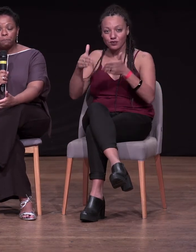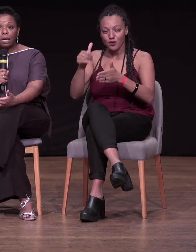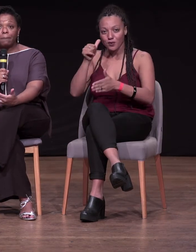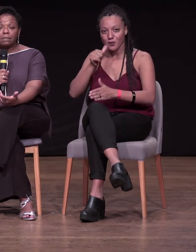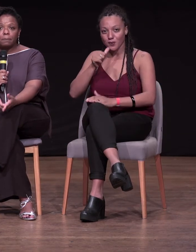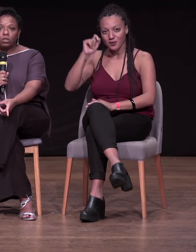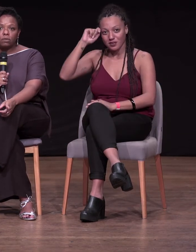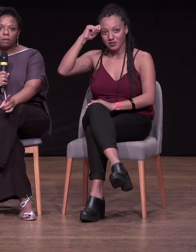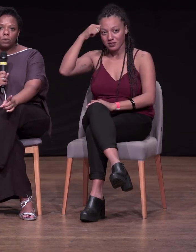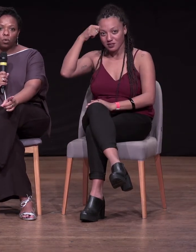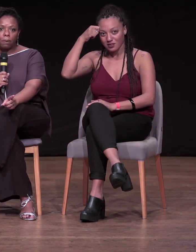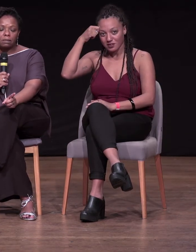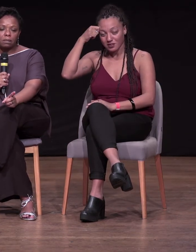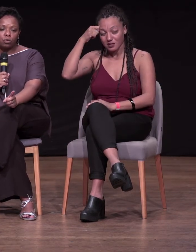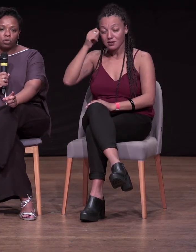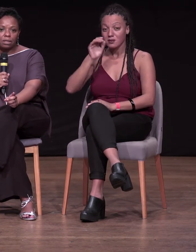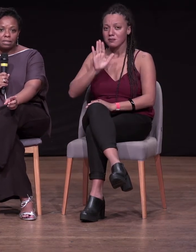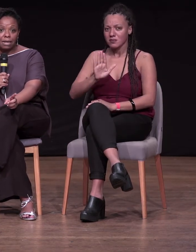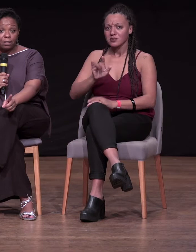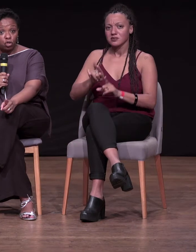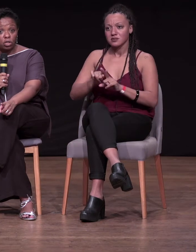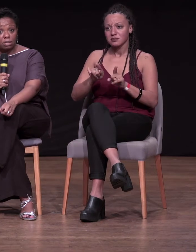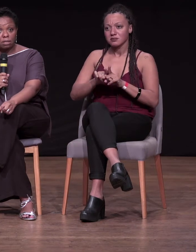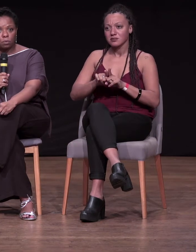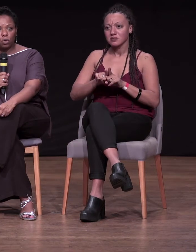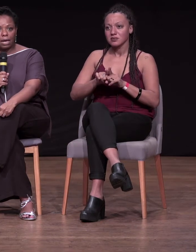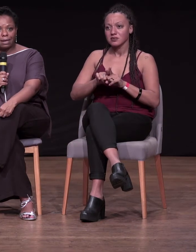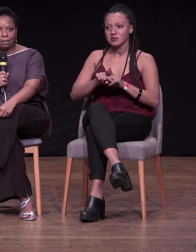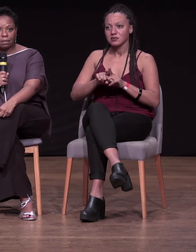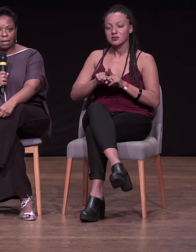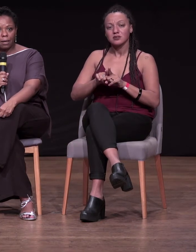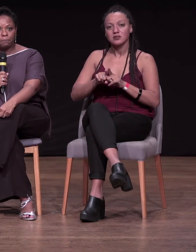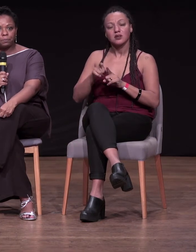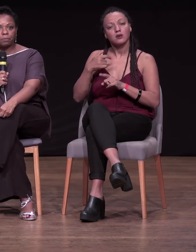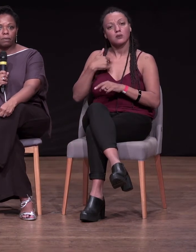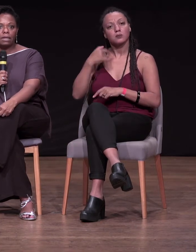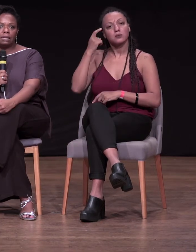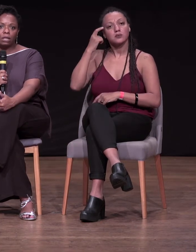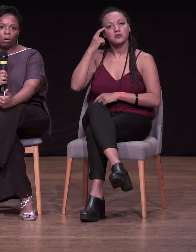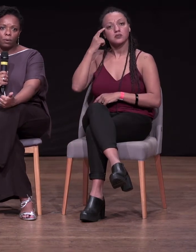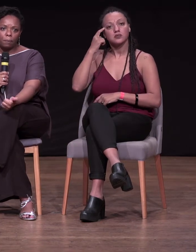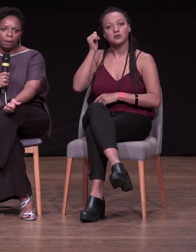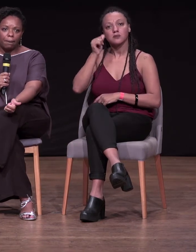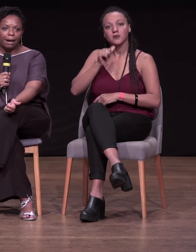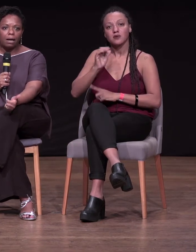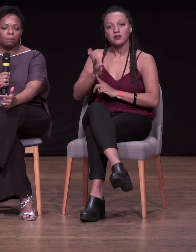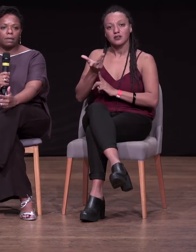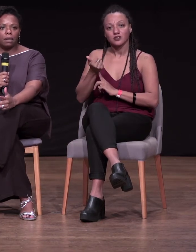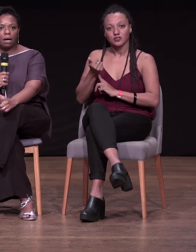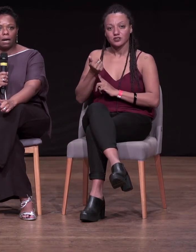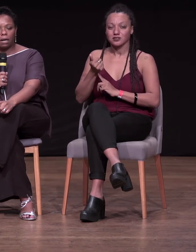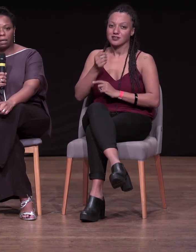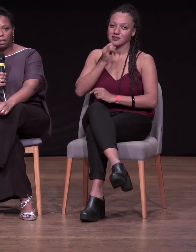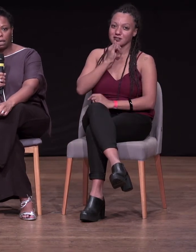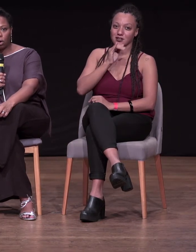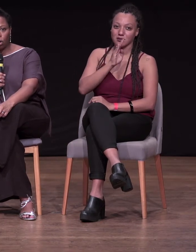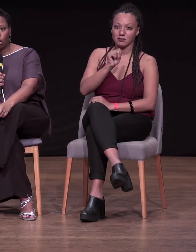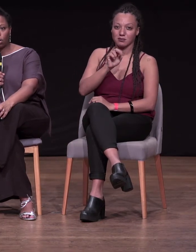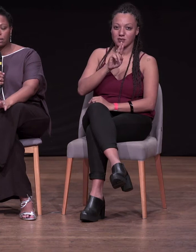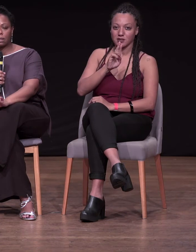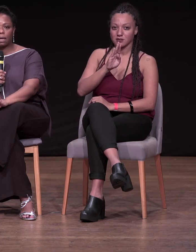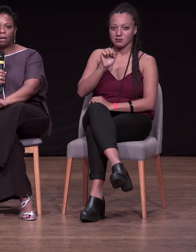negro, mas também tive a preocupação de trazer artistas mulheres, né? Então, a própria Bárbara, a